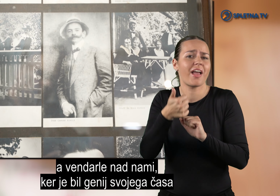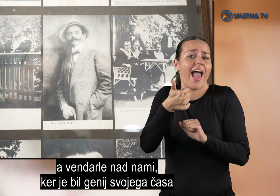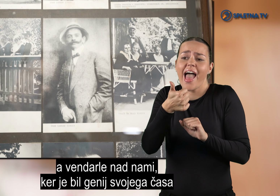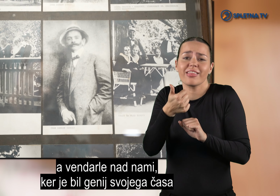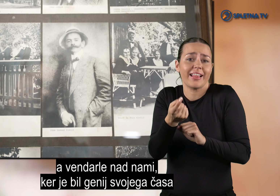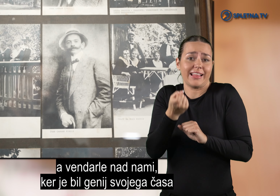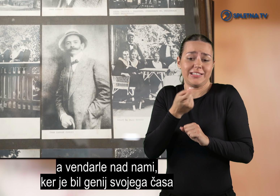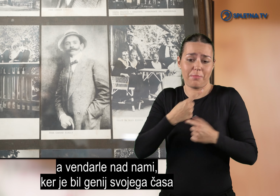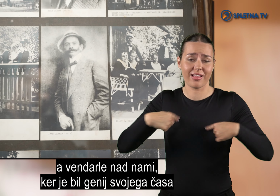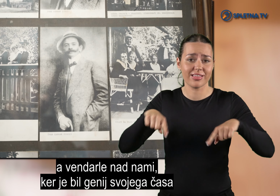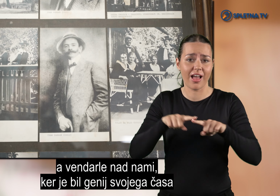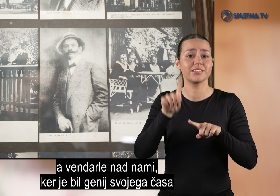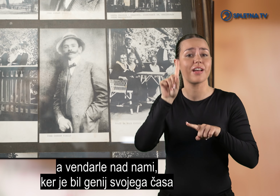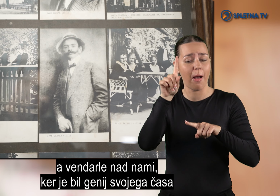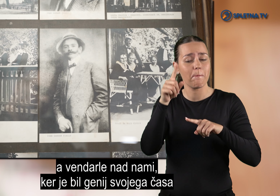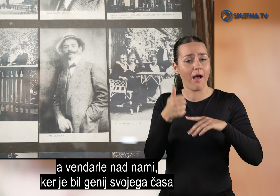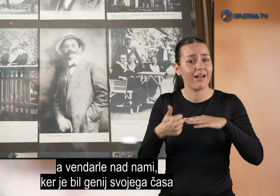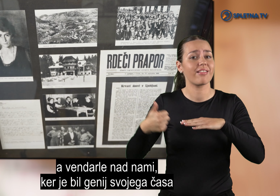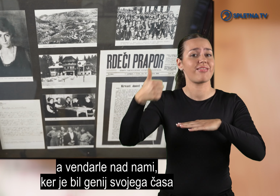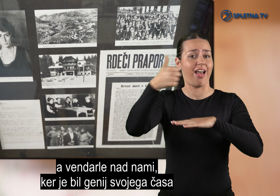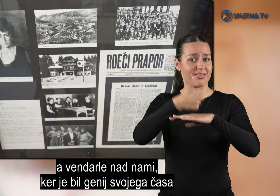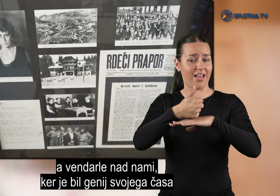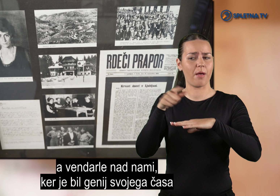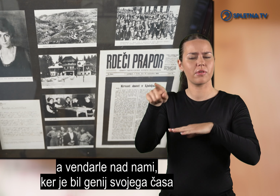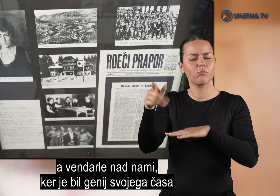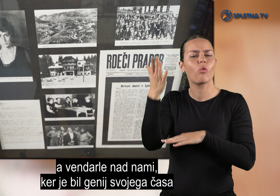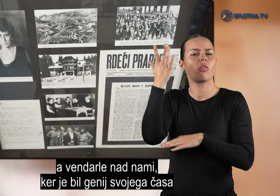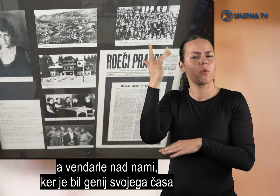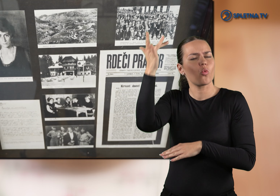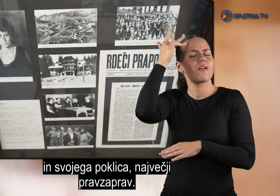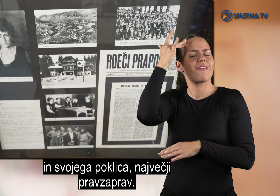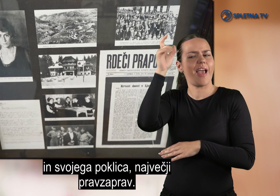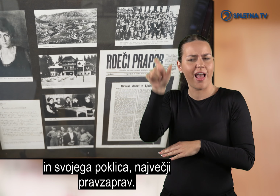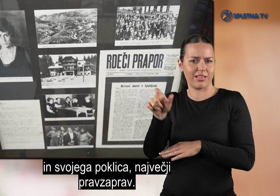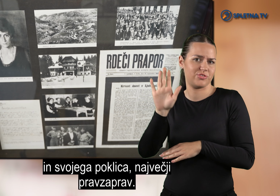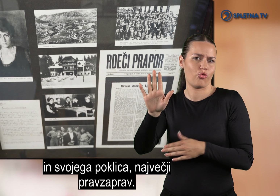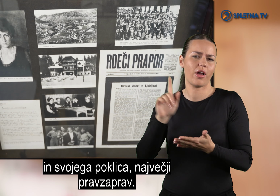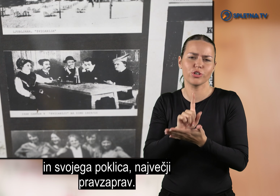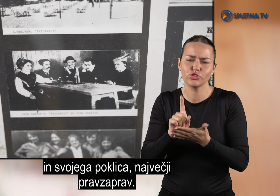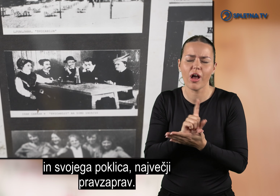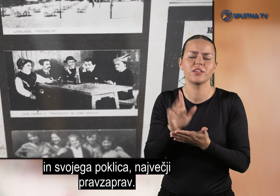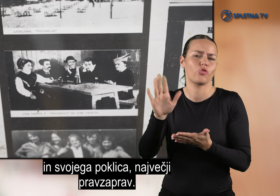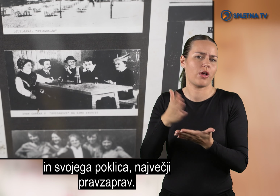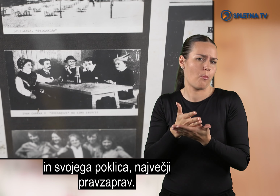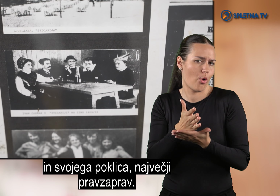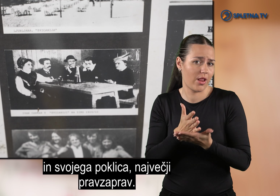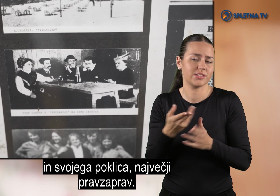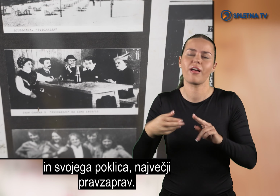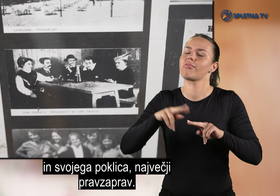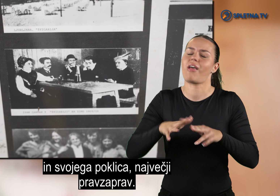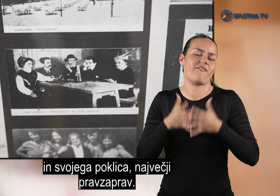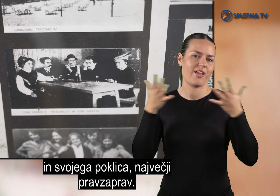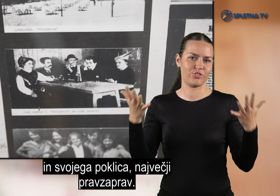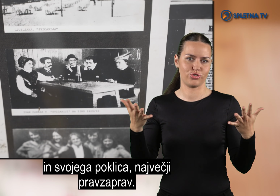vendarle nad nami, ker je bil genij svojega časa in svojega poklica, največji pravzaprav.